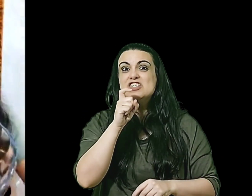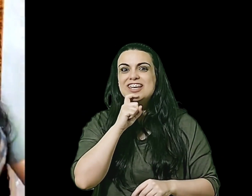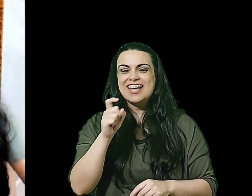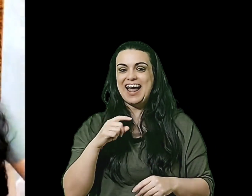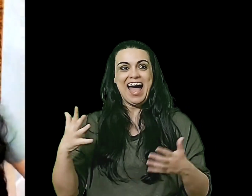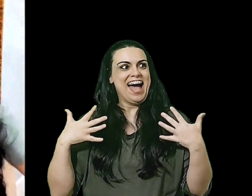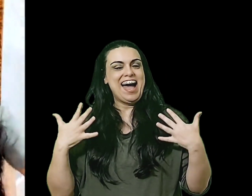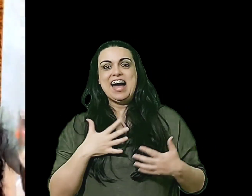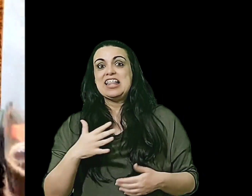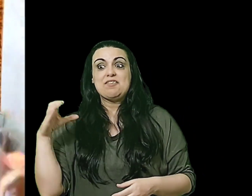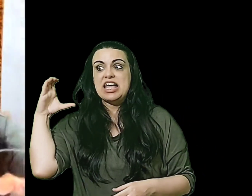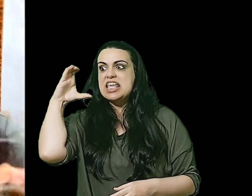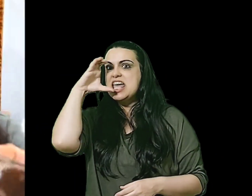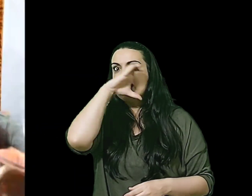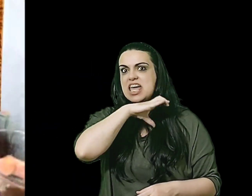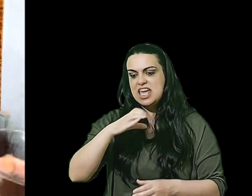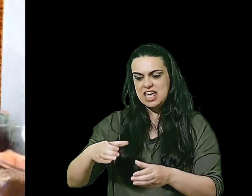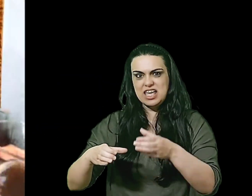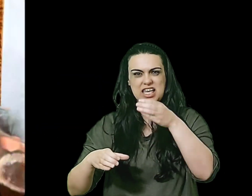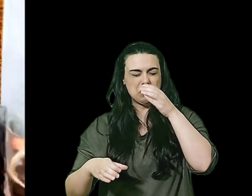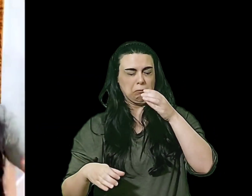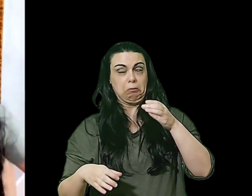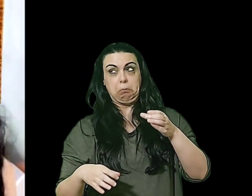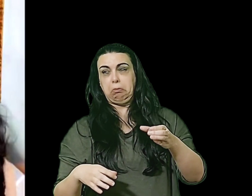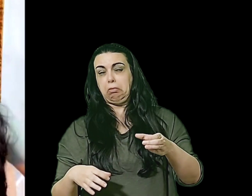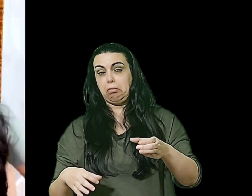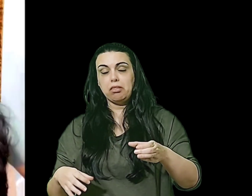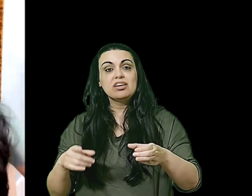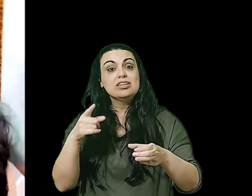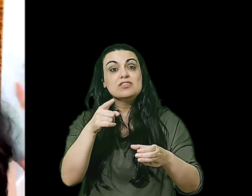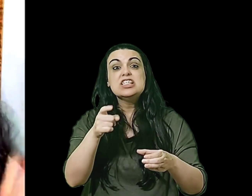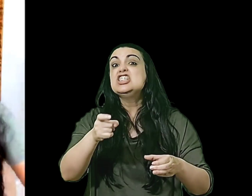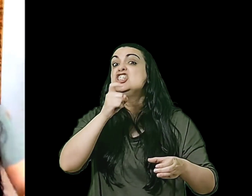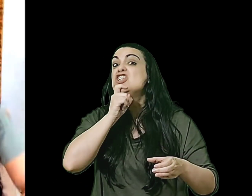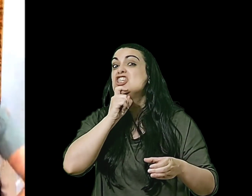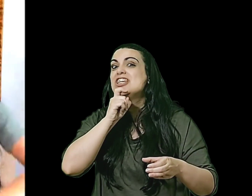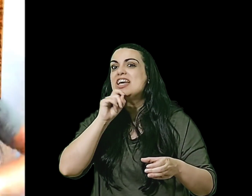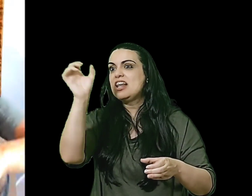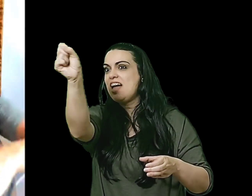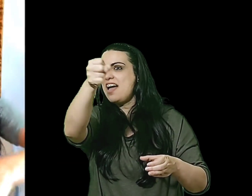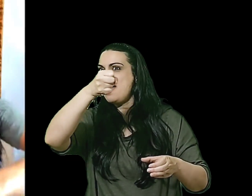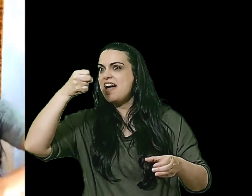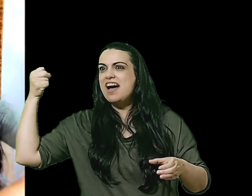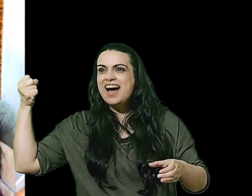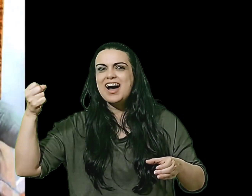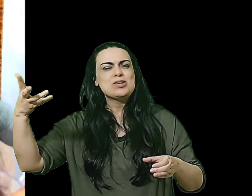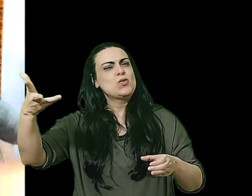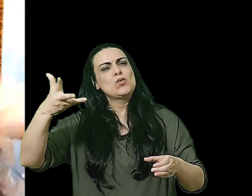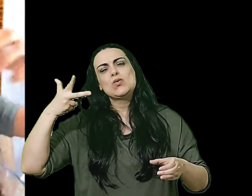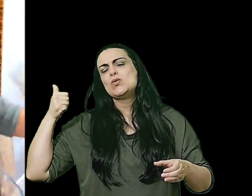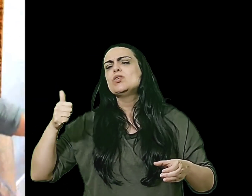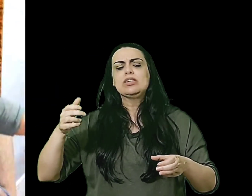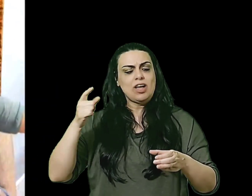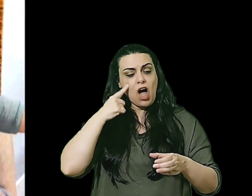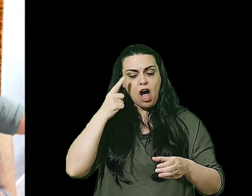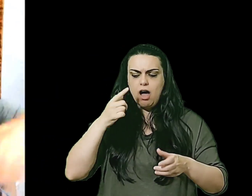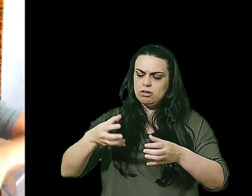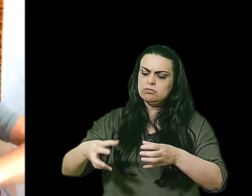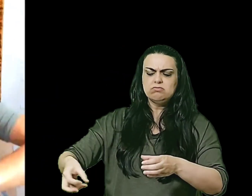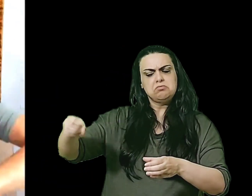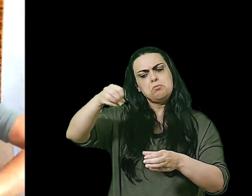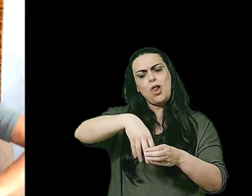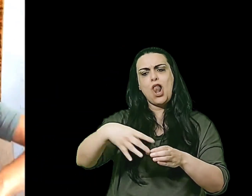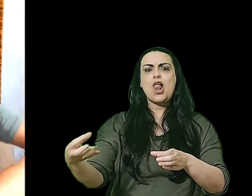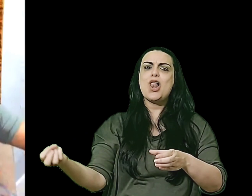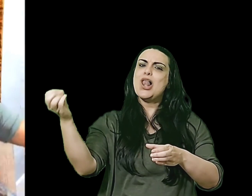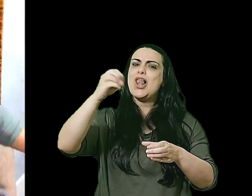Ok? Pegou o gelo, eita que alegria, tava quente, né? Pegou o gelo, abriu a geladeira, maravilha. Tá